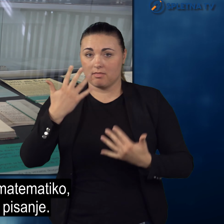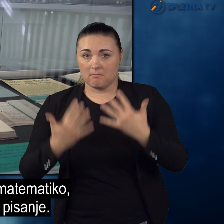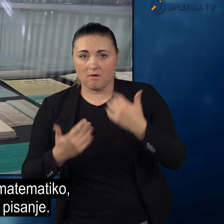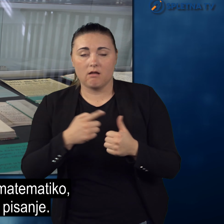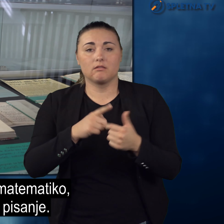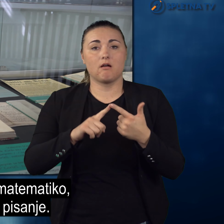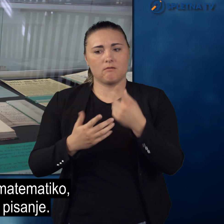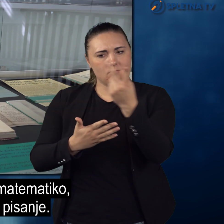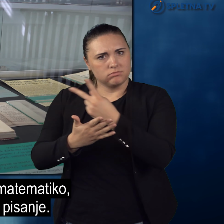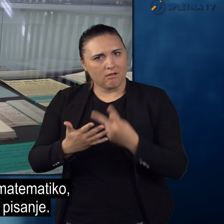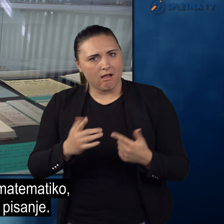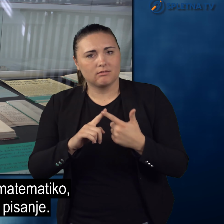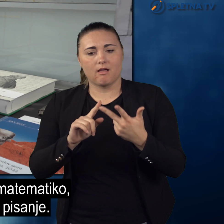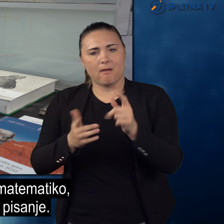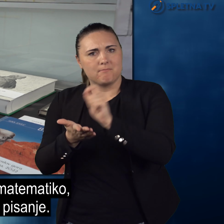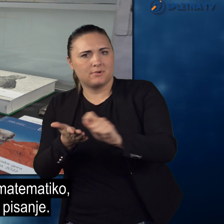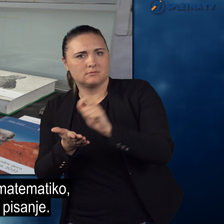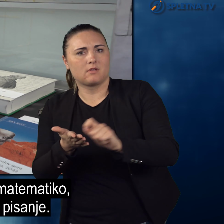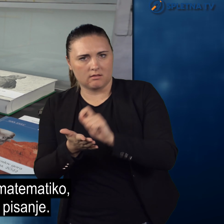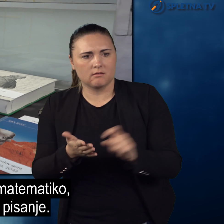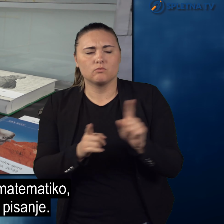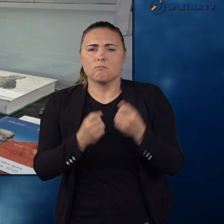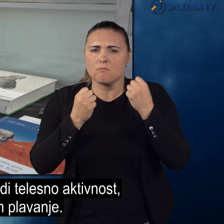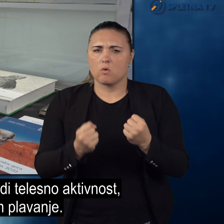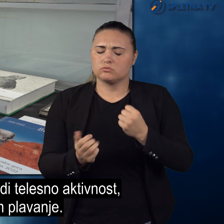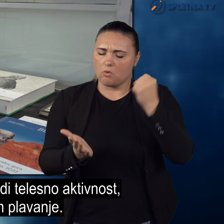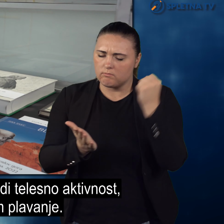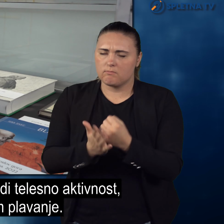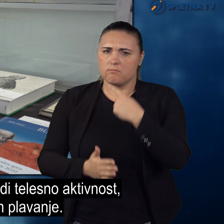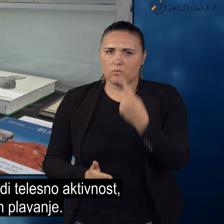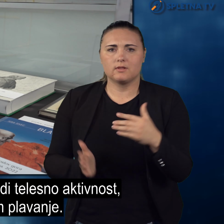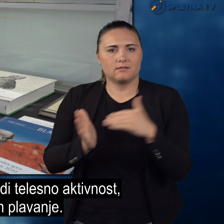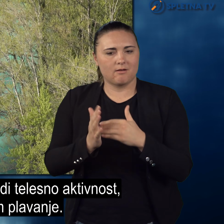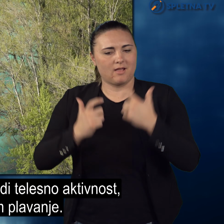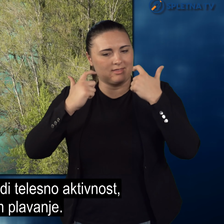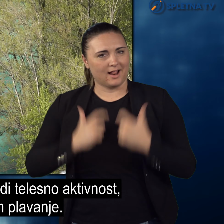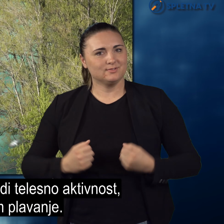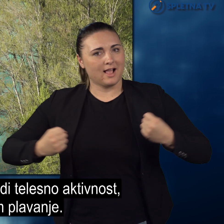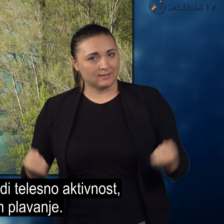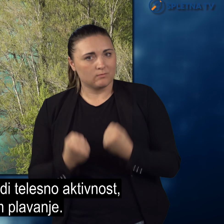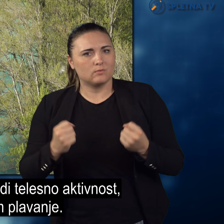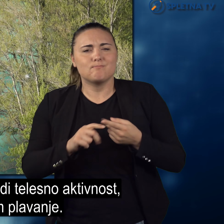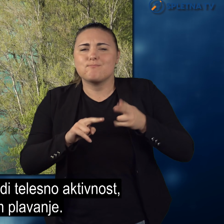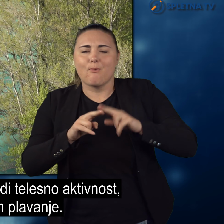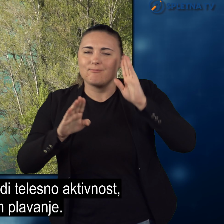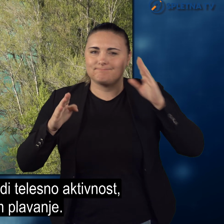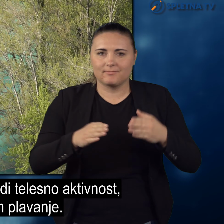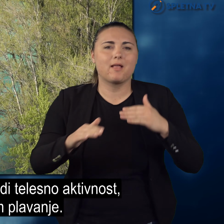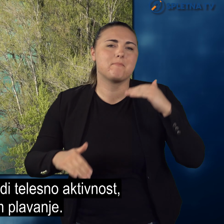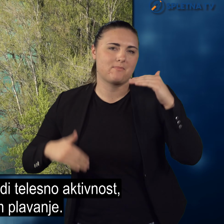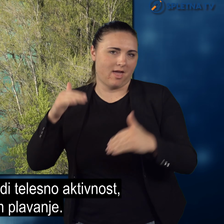Učil jih je matematiko, branje, pisanje. Močno poudarja tudi telesno aktivnost, predvsem